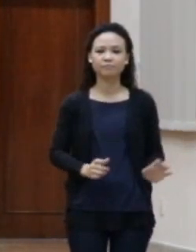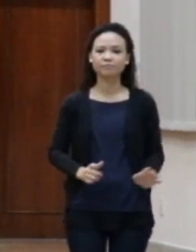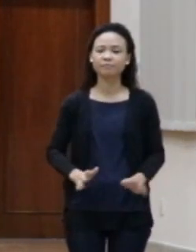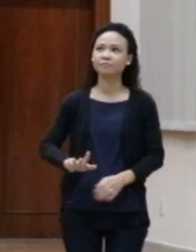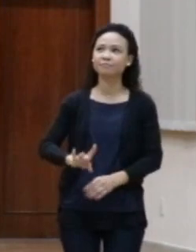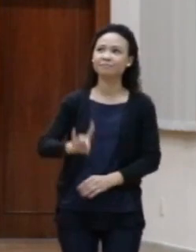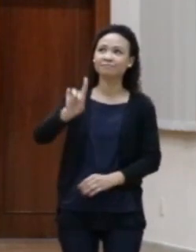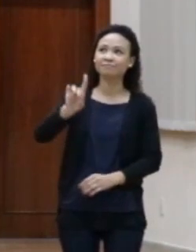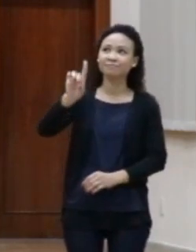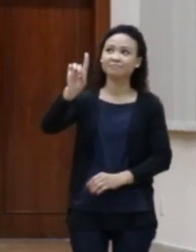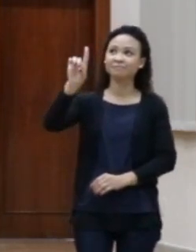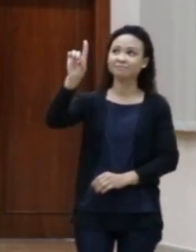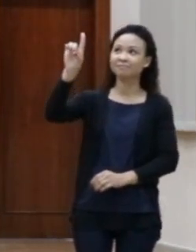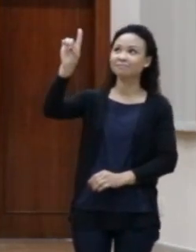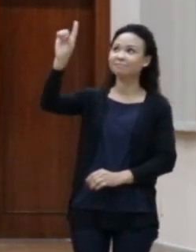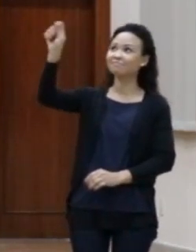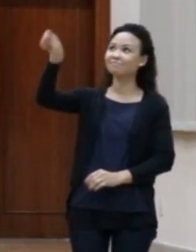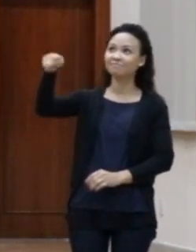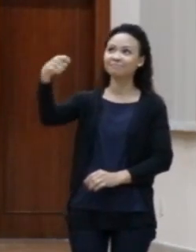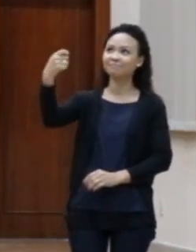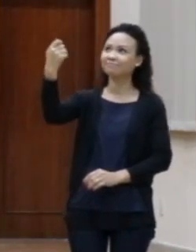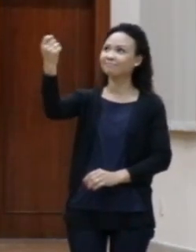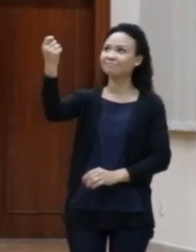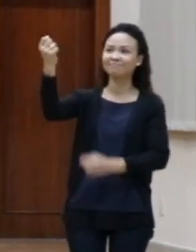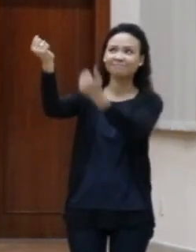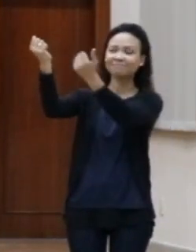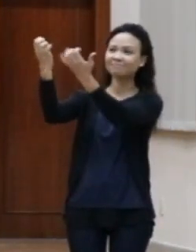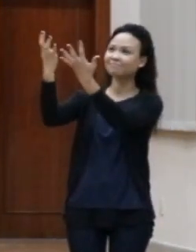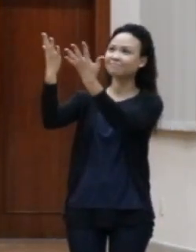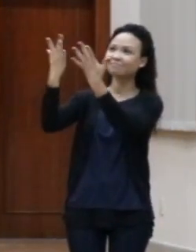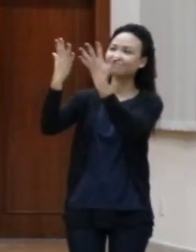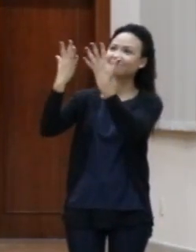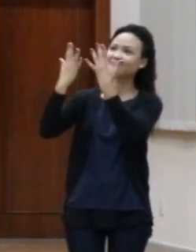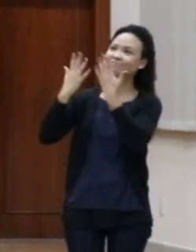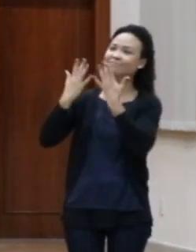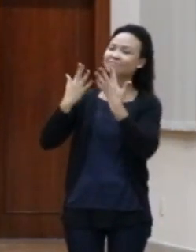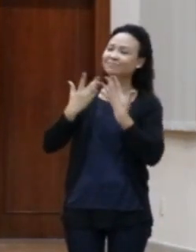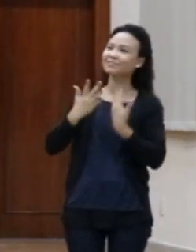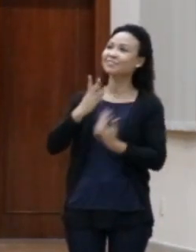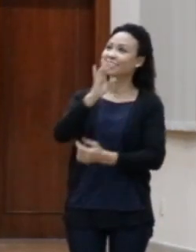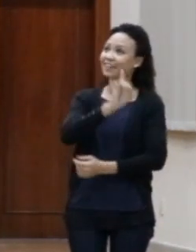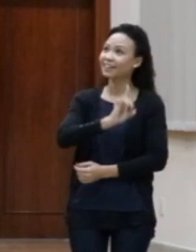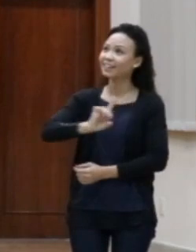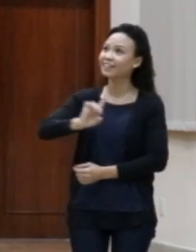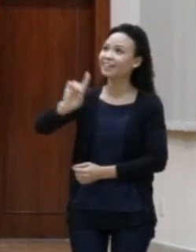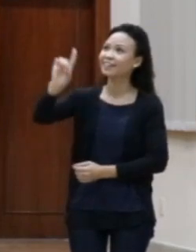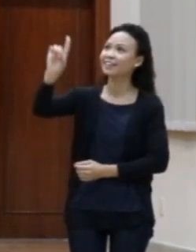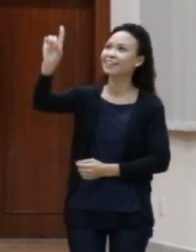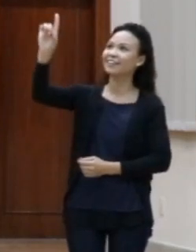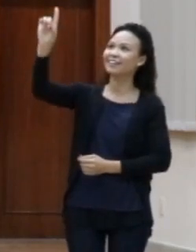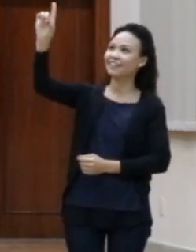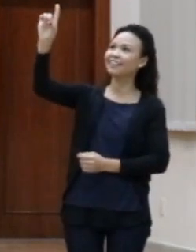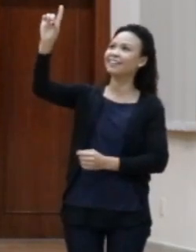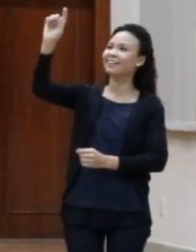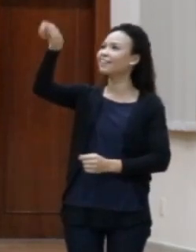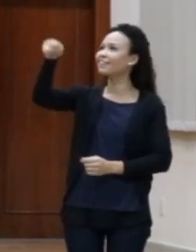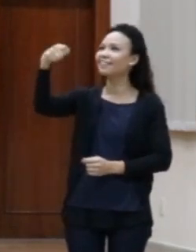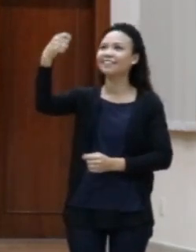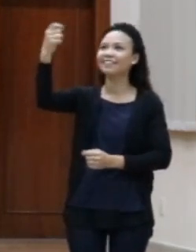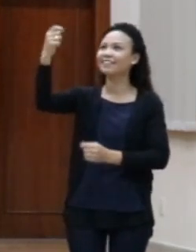Tu és a minha porção, Tu és a